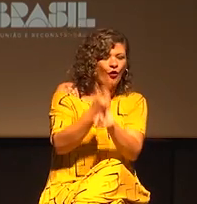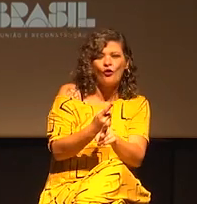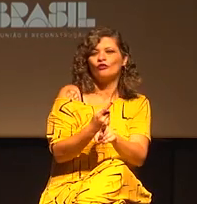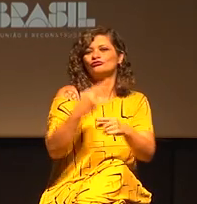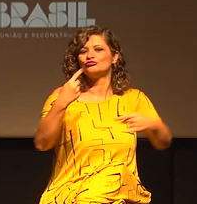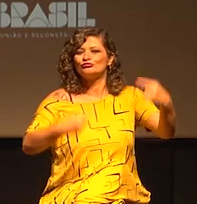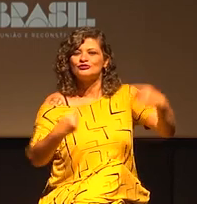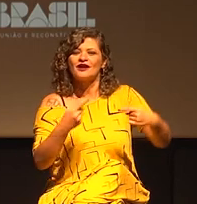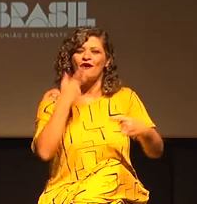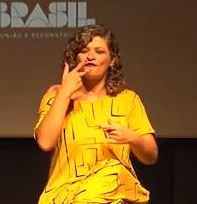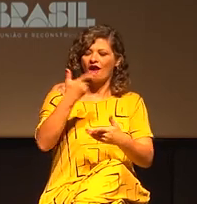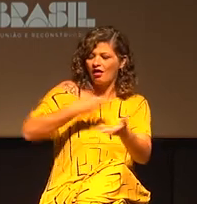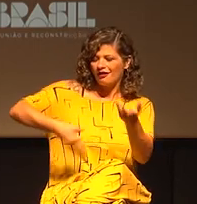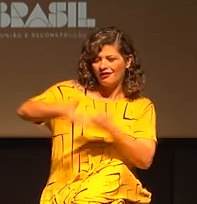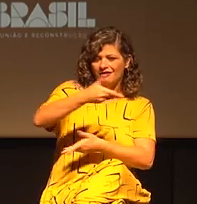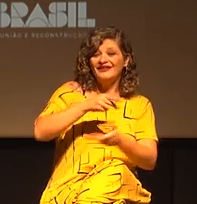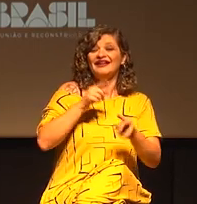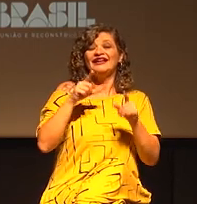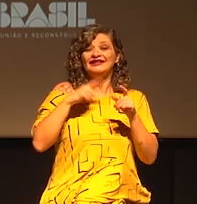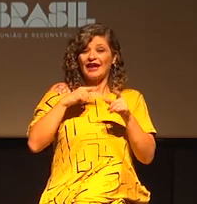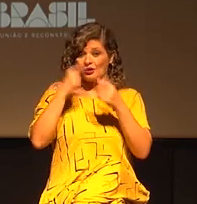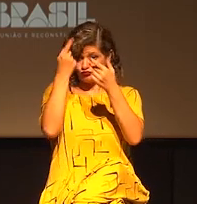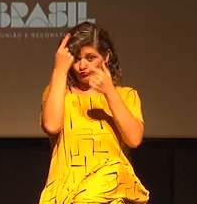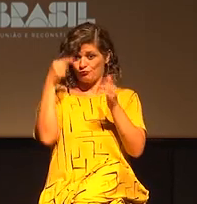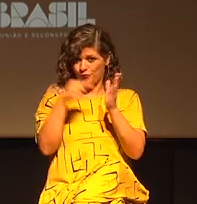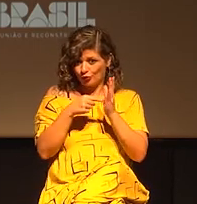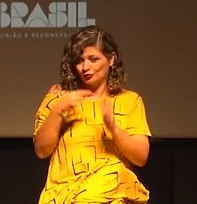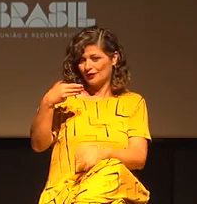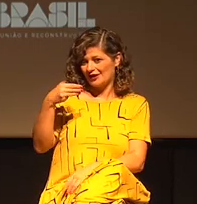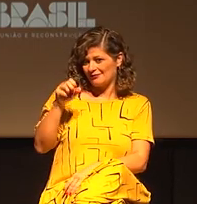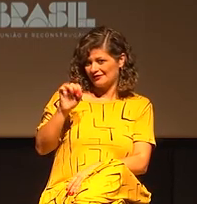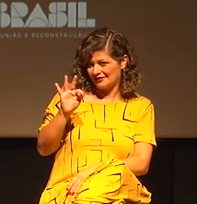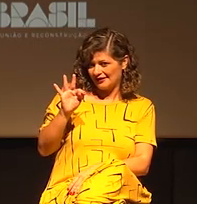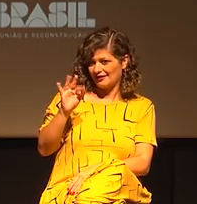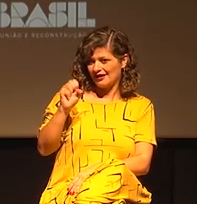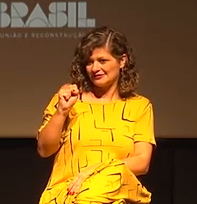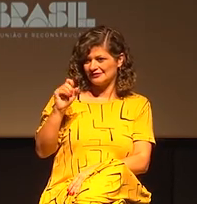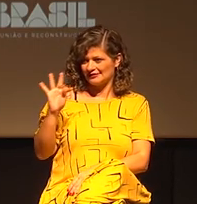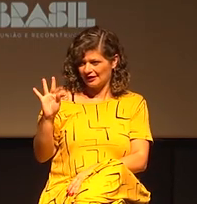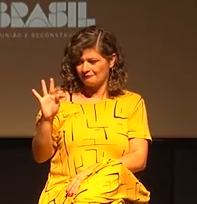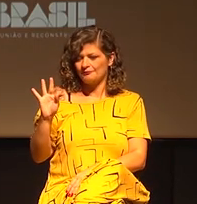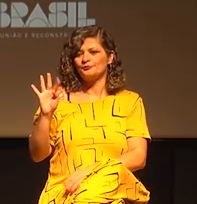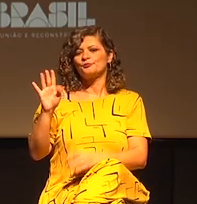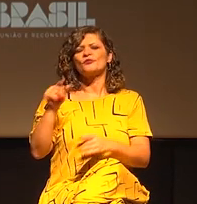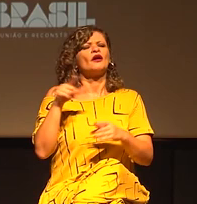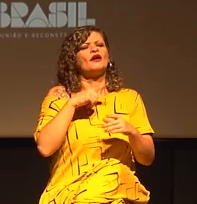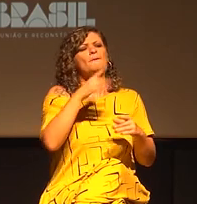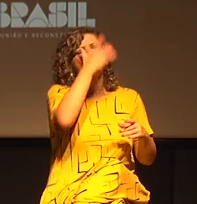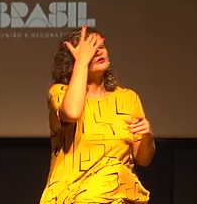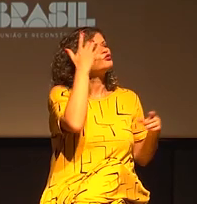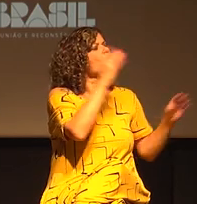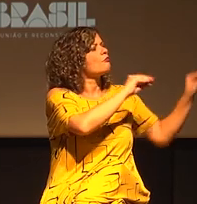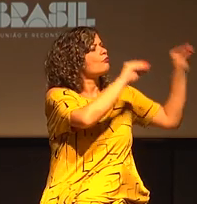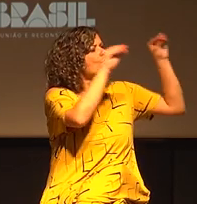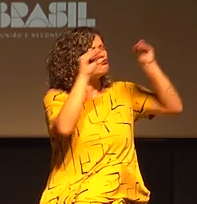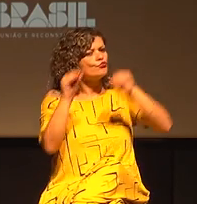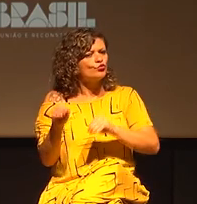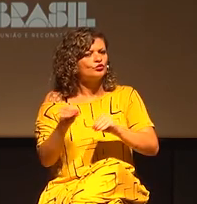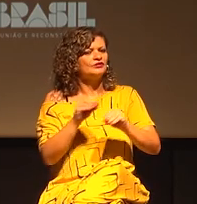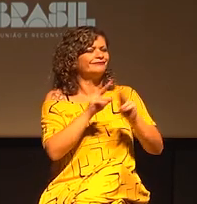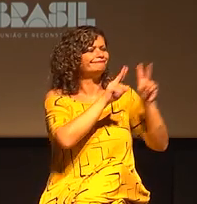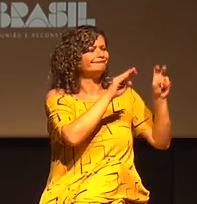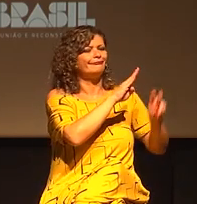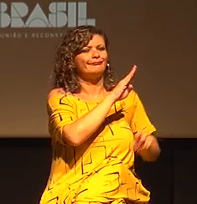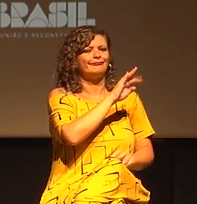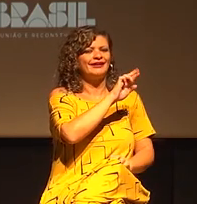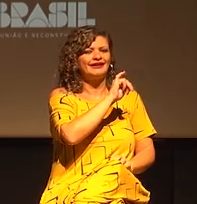né E tem uma coisa no mtst que é o seguinte as pessoas que vem por meio de brigada brigada é um um processo de que você entra